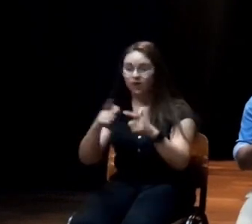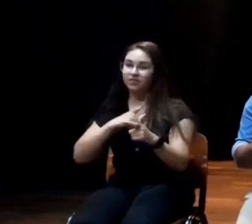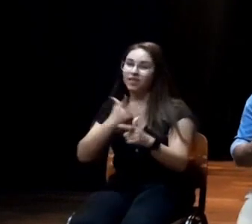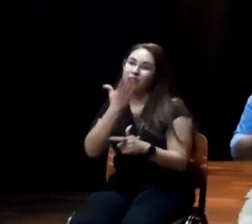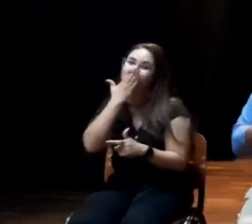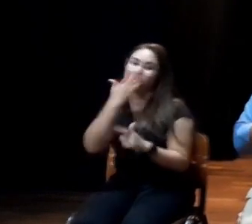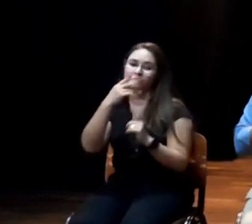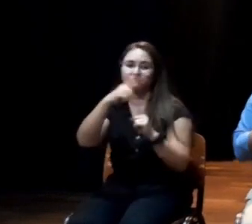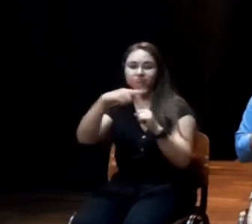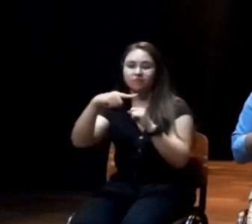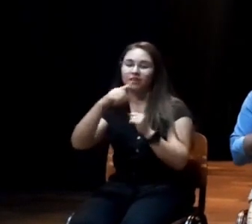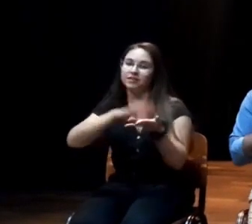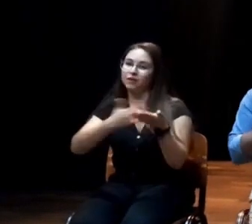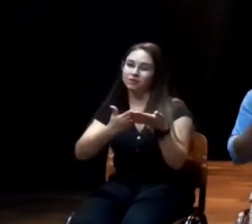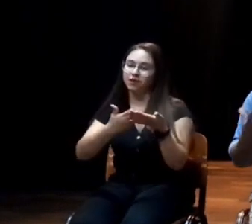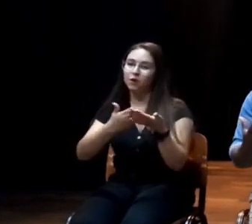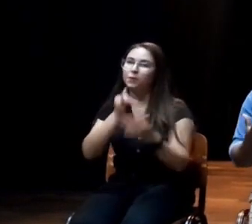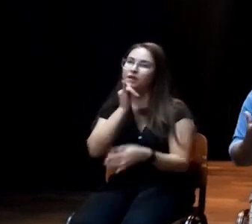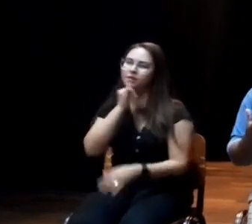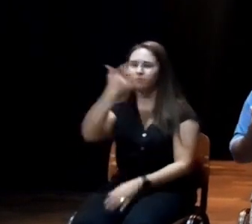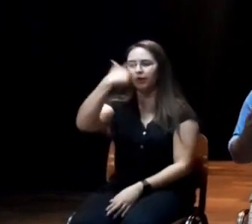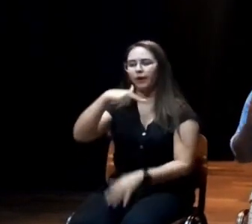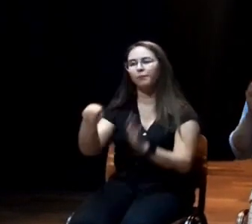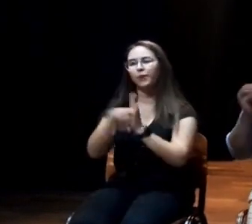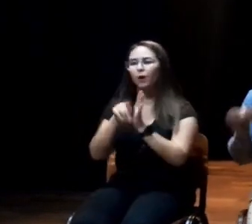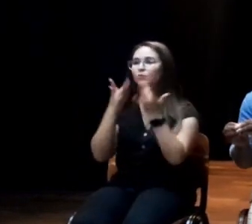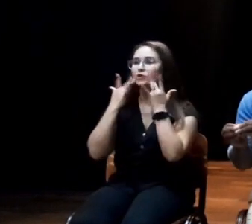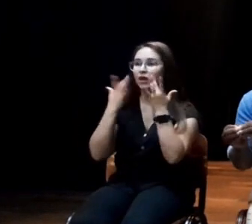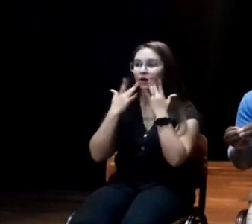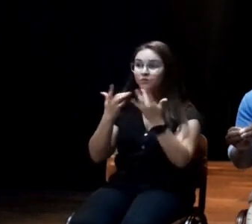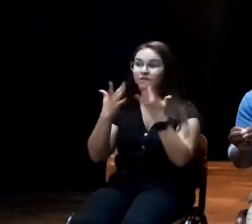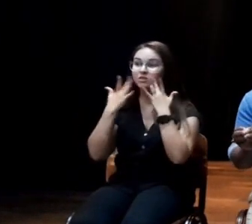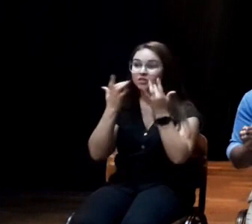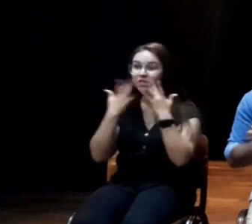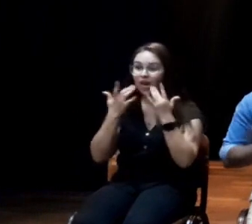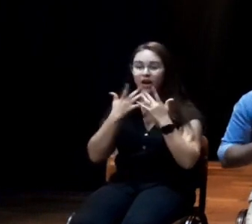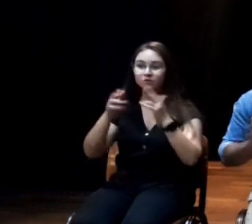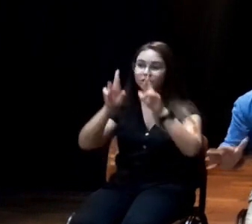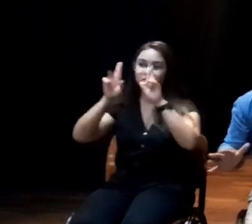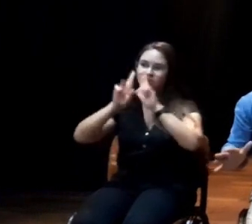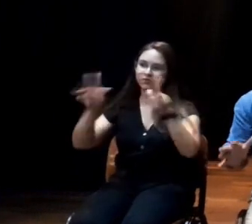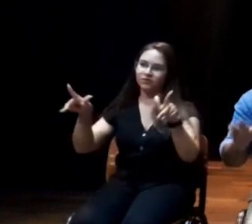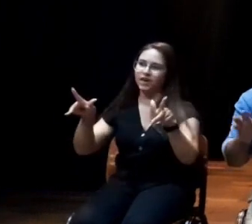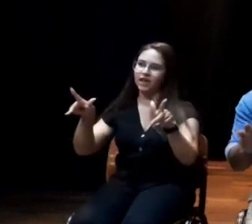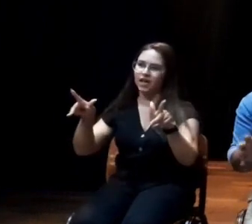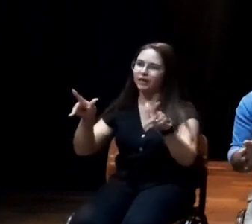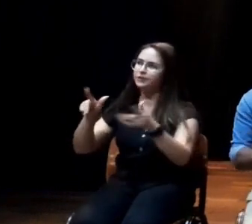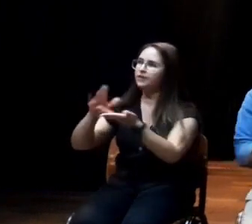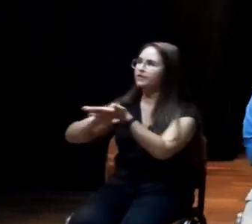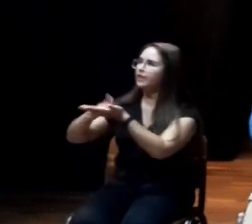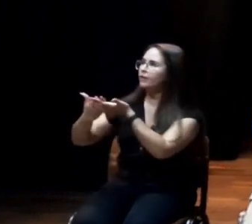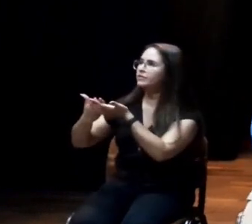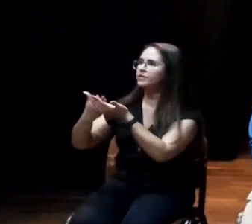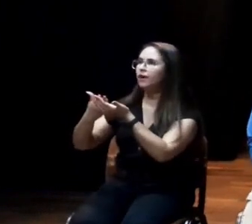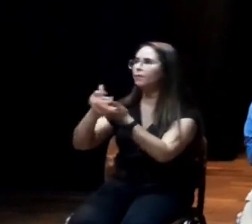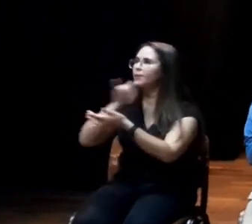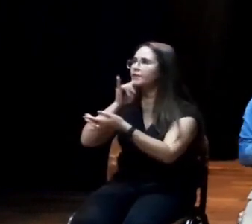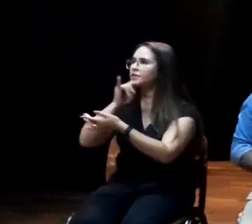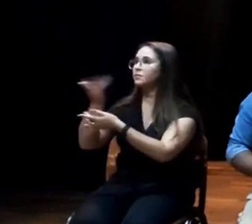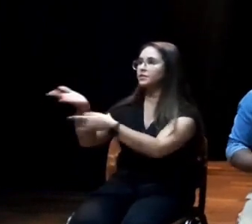tradução. Eu sou intérprete de teatro. A tradução no teatro é completamente diferente da tradução para o